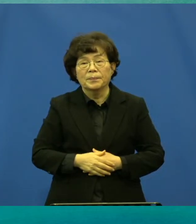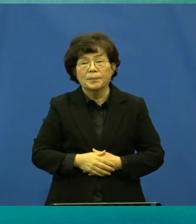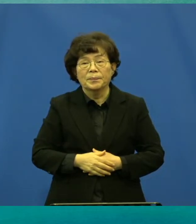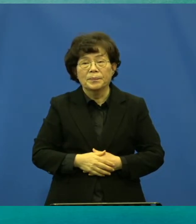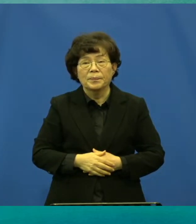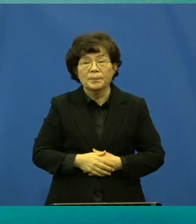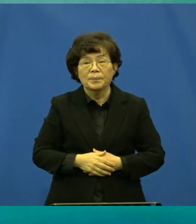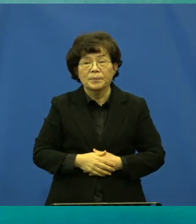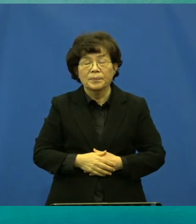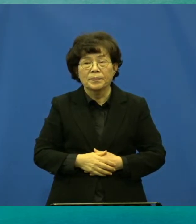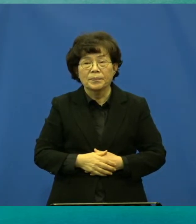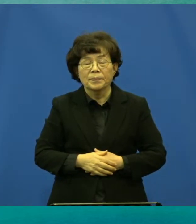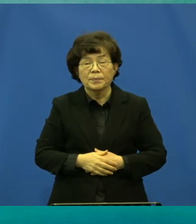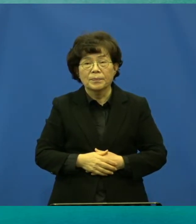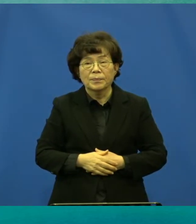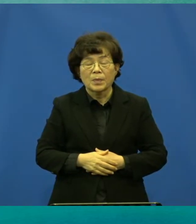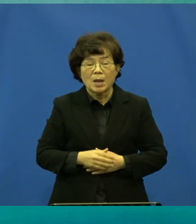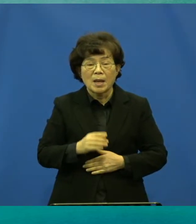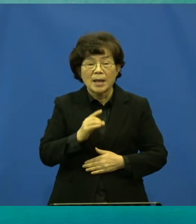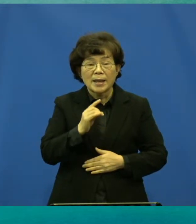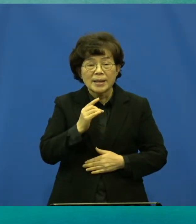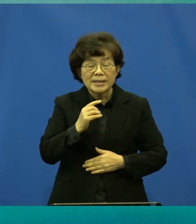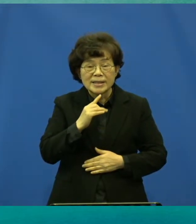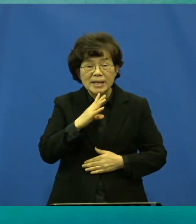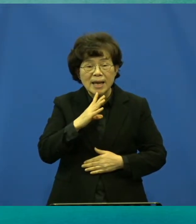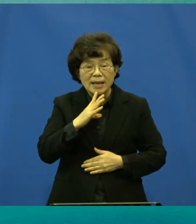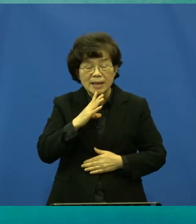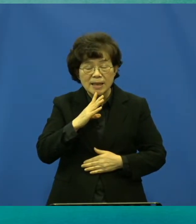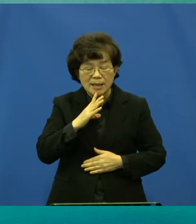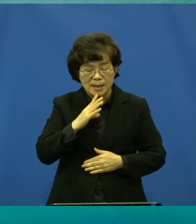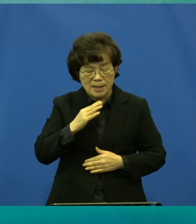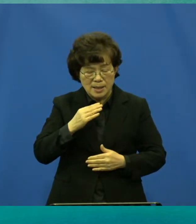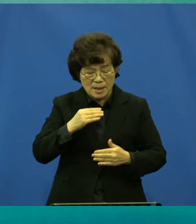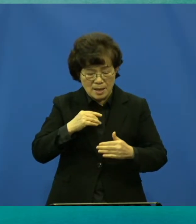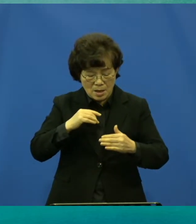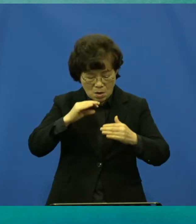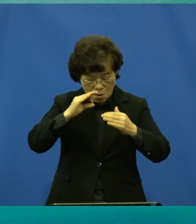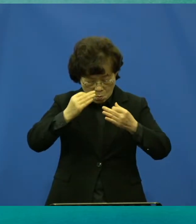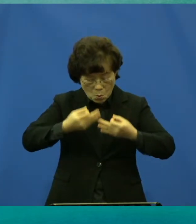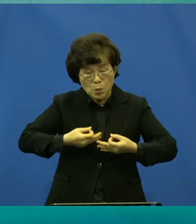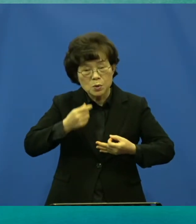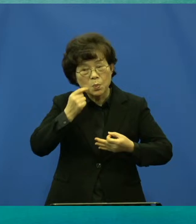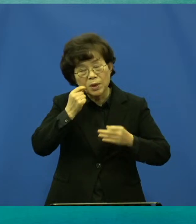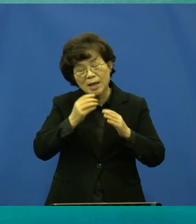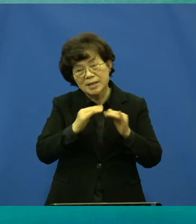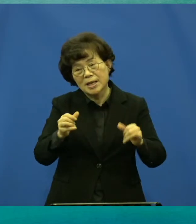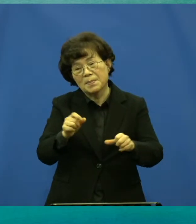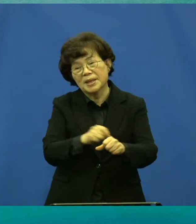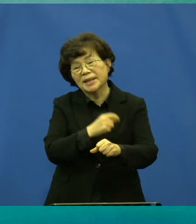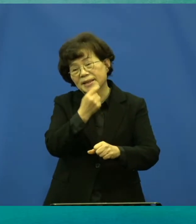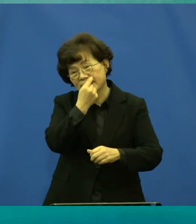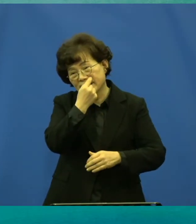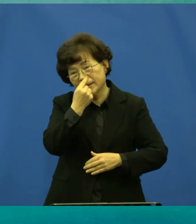원웨이로 가는 사람들의 특징입니다. 자기의 내면 세계를 들여다보려고 하지 않습니다.